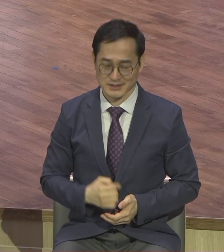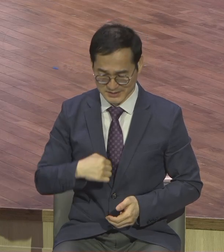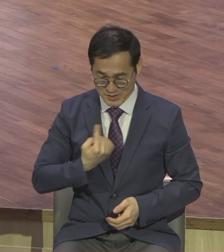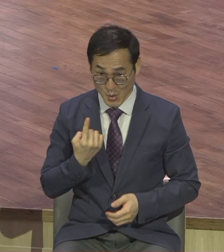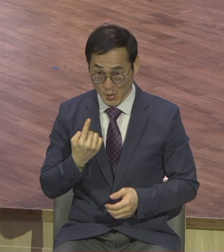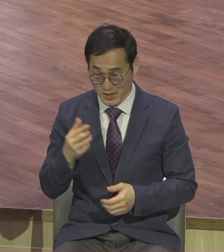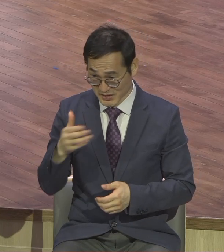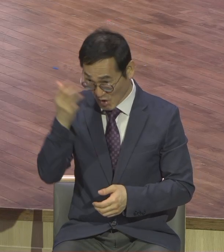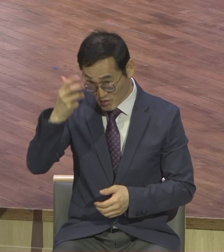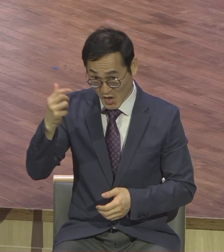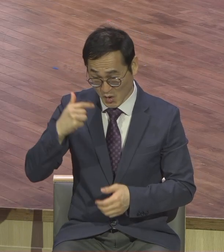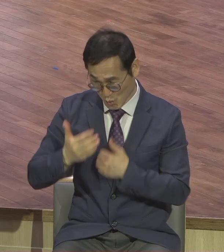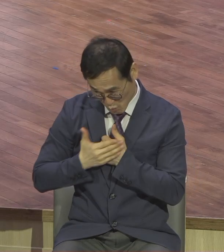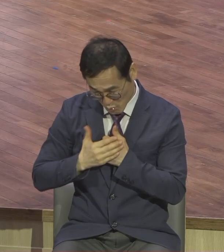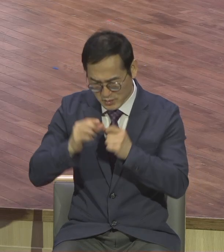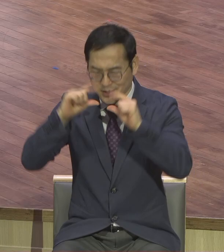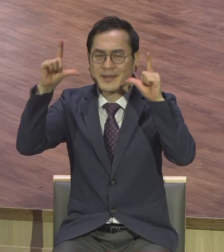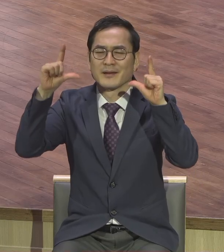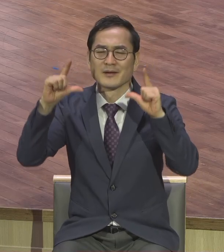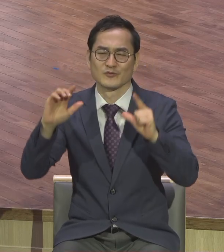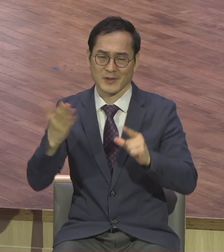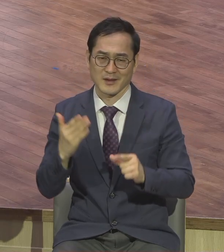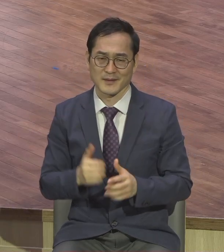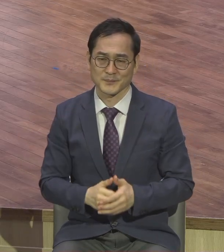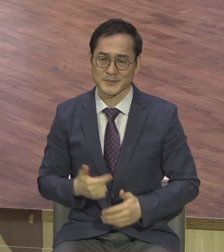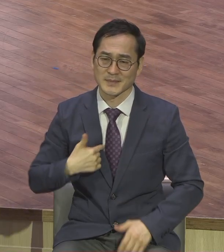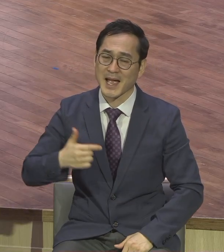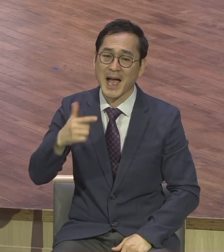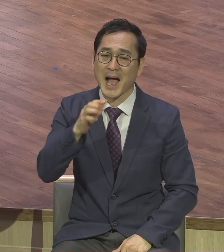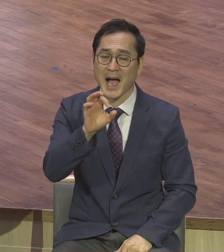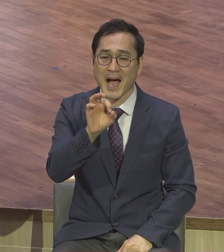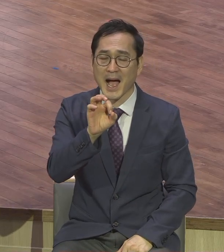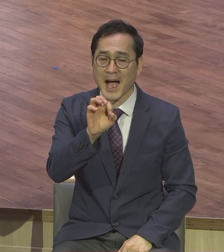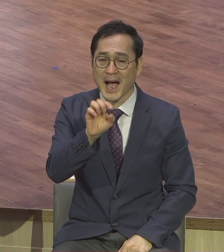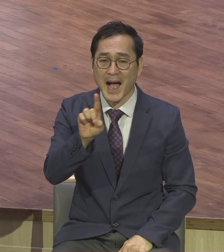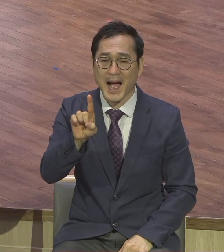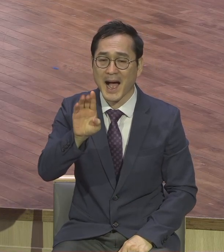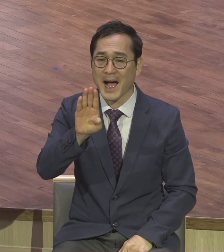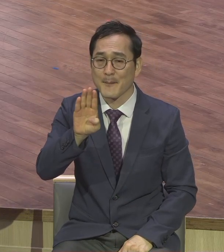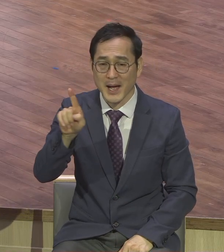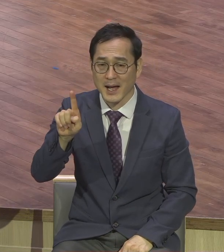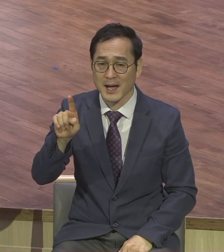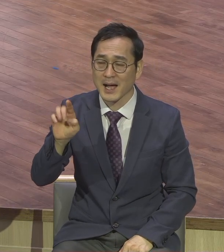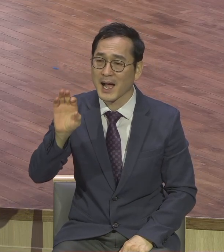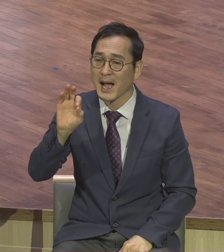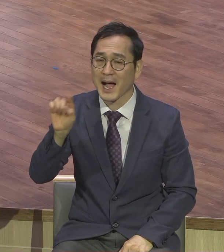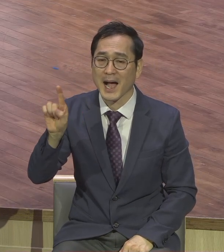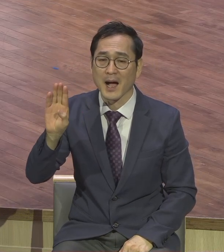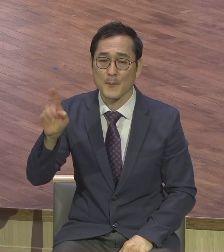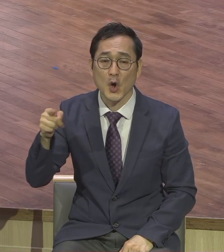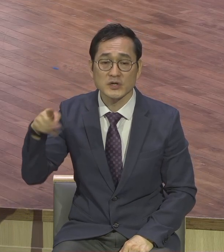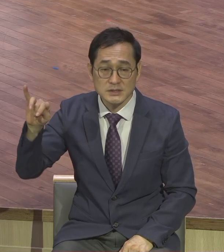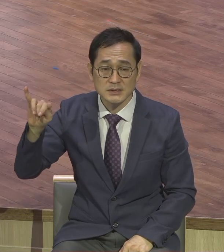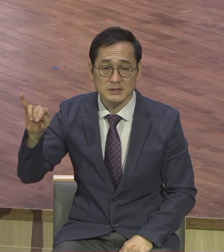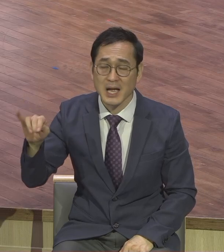자, 보세요. 아빠, 아버지라. 아빠, 아버지라 부를 수 있게 해 주셨어요. 하나님을.